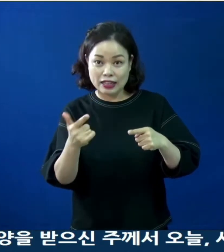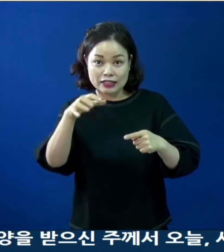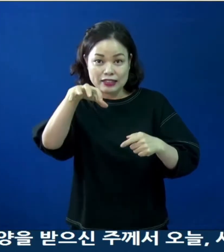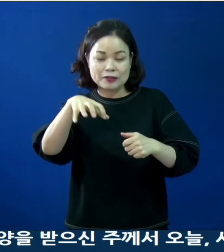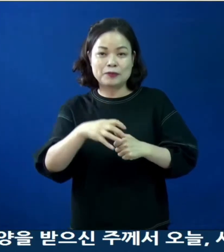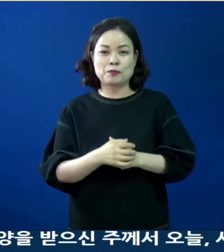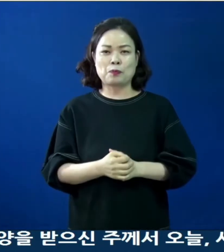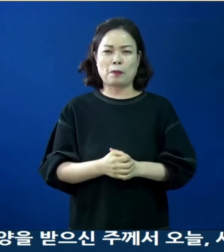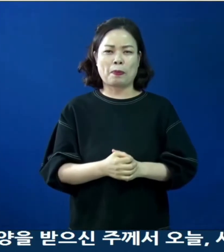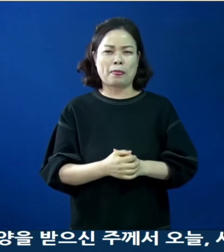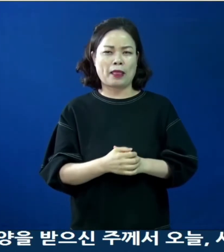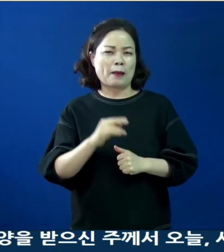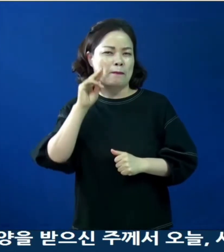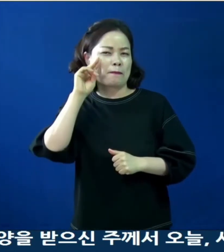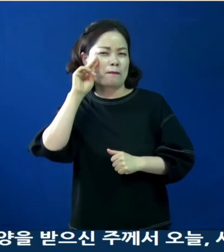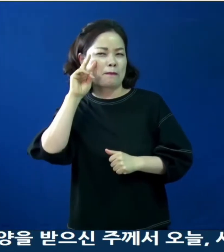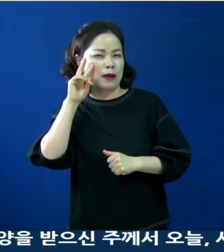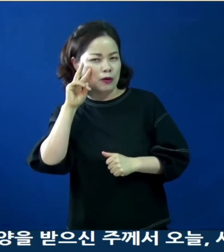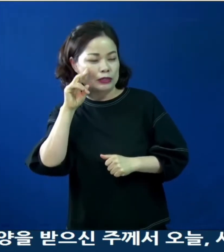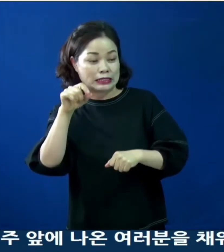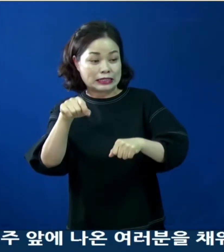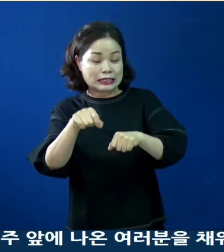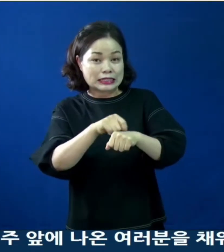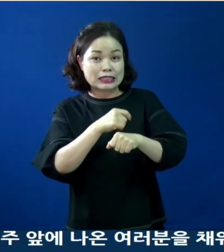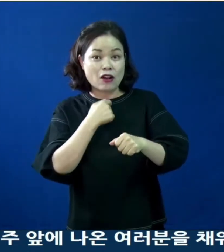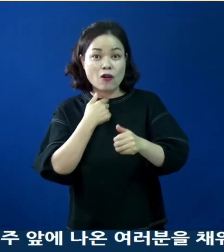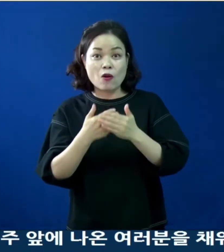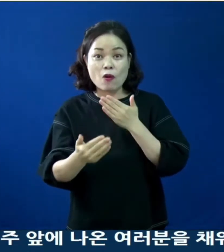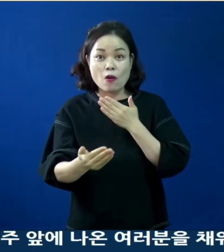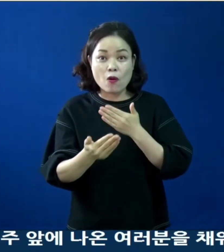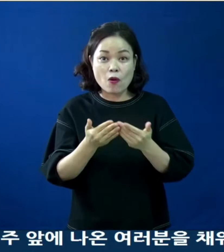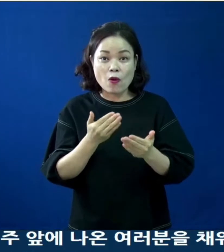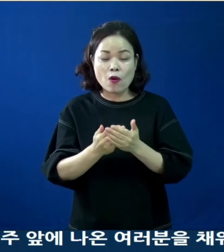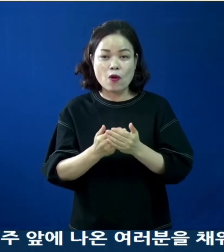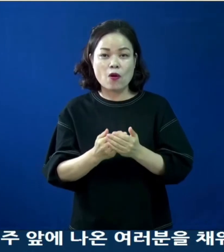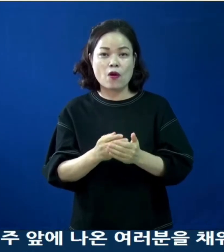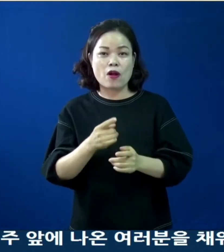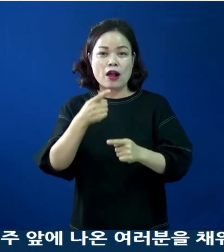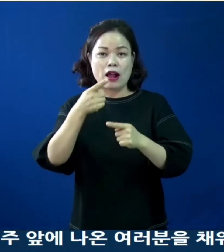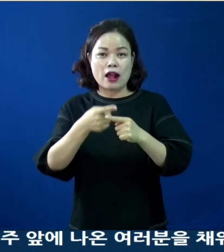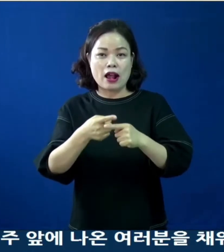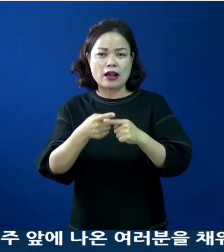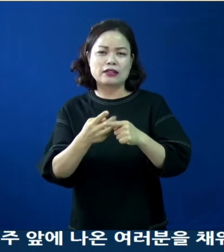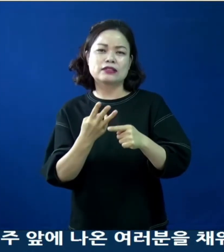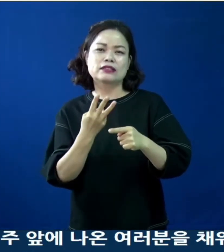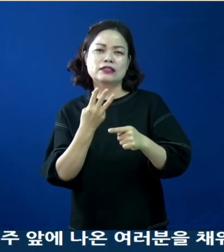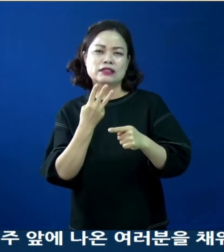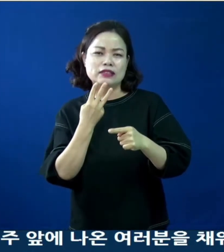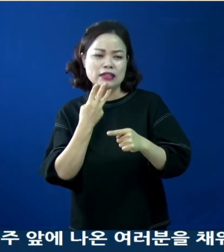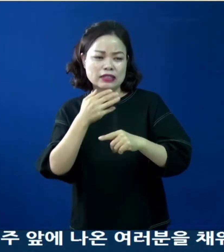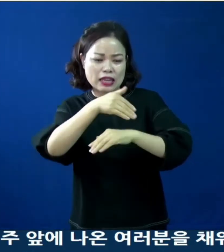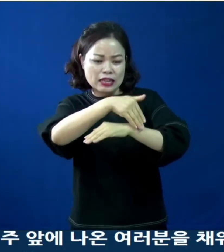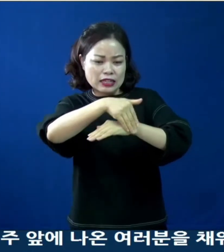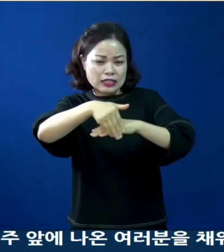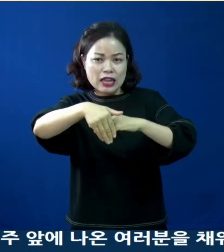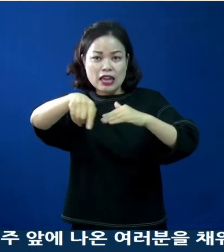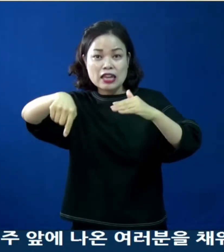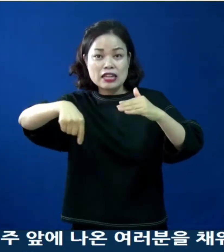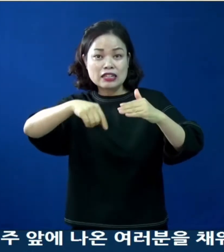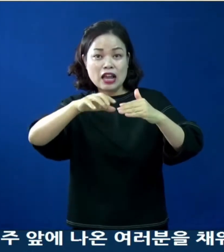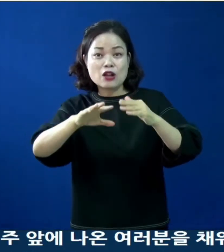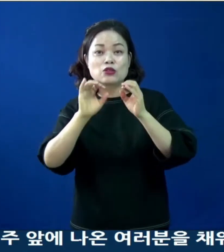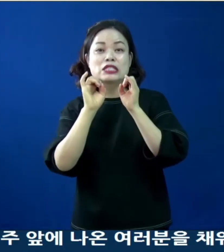아테네에서 바울은 그 특별한 경험을 하는 거죠. 아테네가 원래 계획 가운데